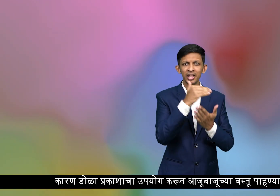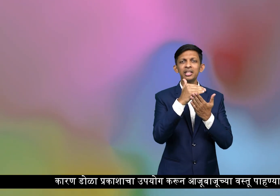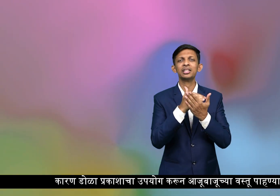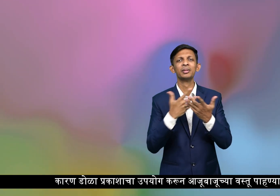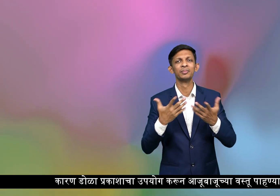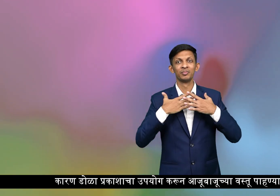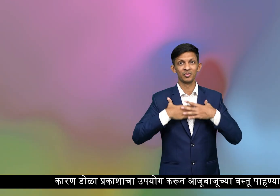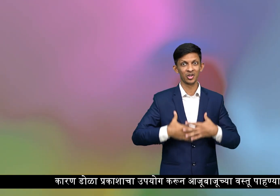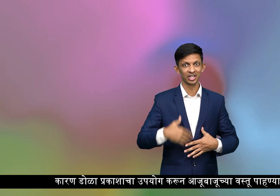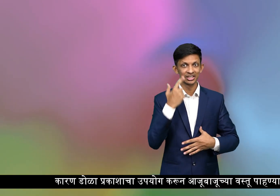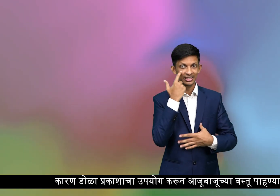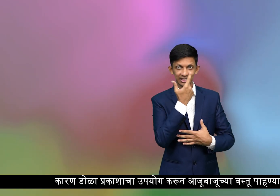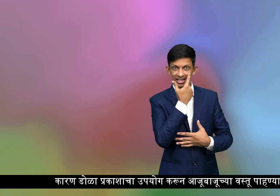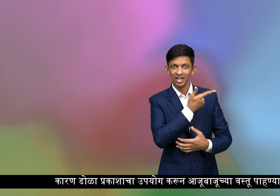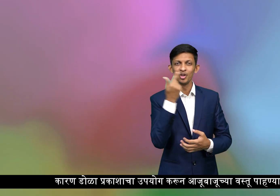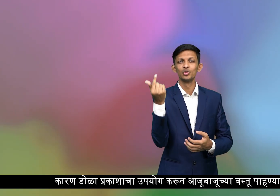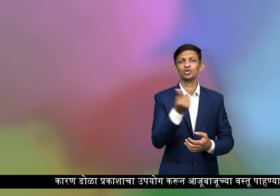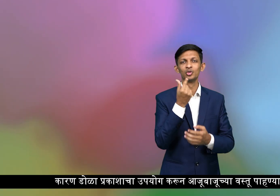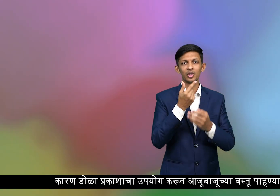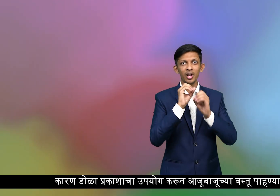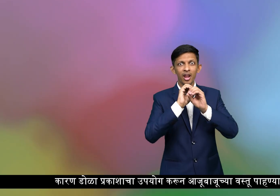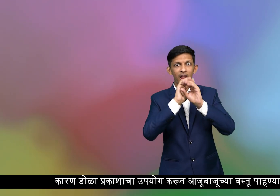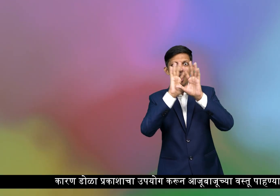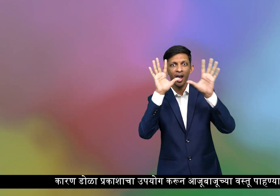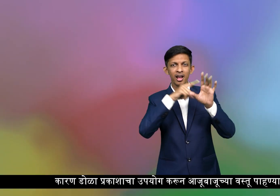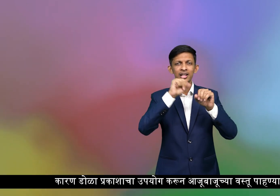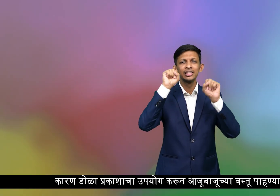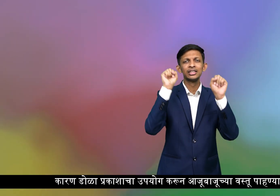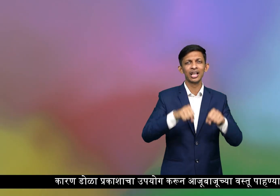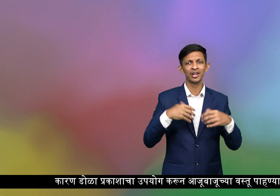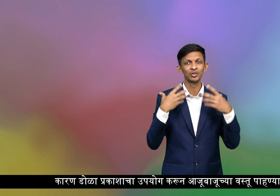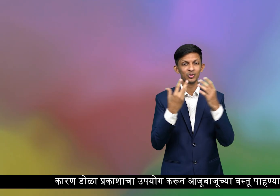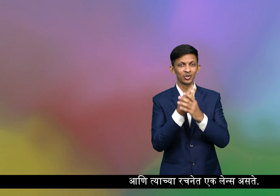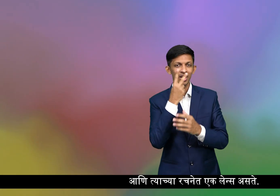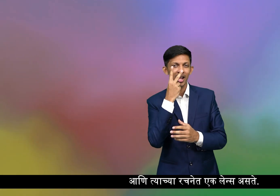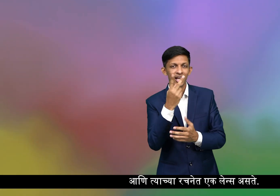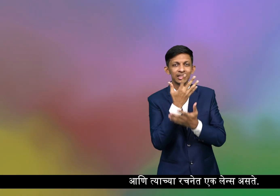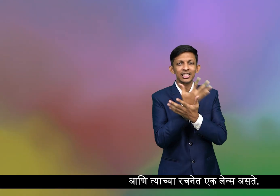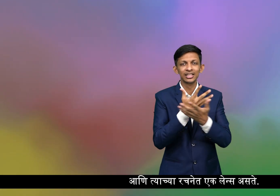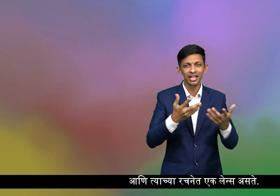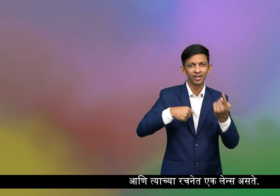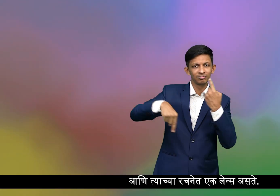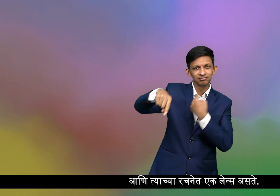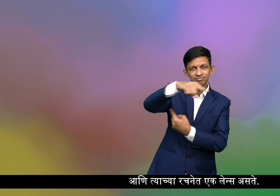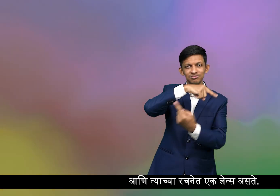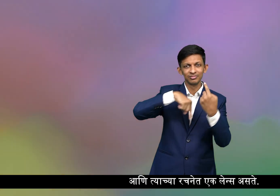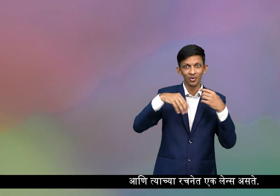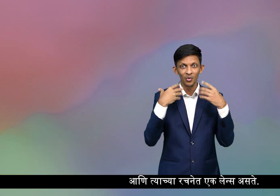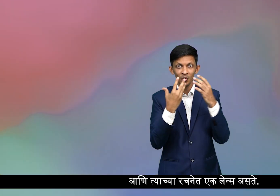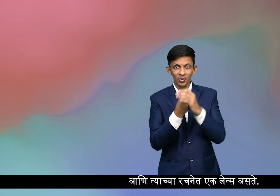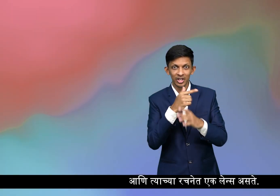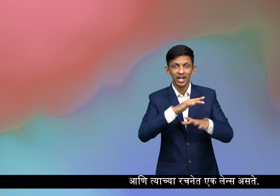कारण डोळा प्रकाशाचा उपयोग करून आजूबाजूच्या वस्तू पाहण्यास सक्षम असतो आणि त्याच्या रचनेत एक लेन्स